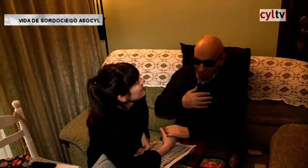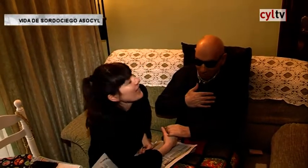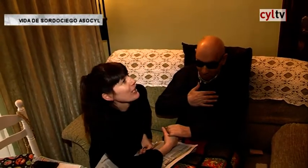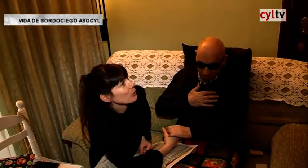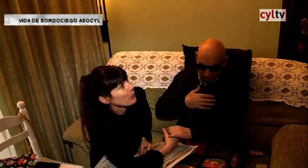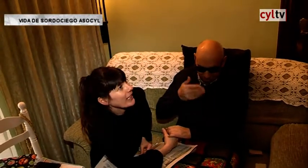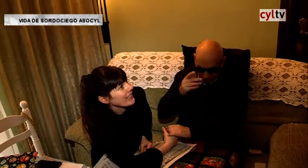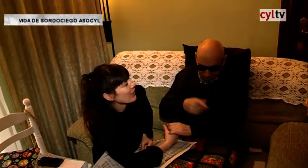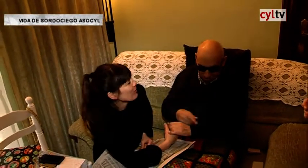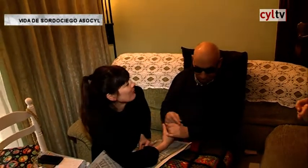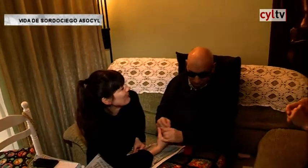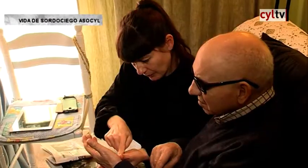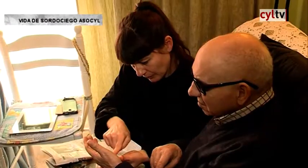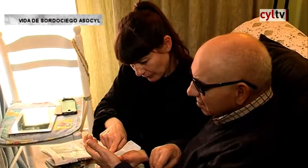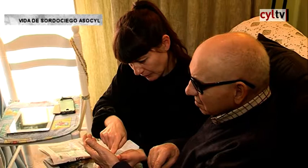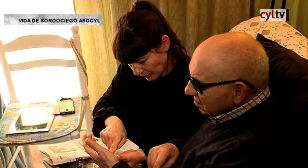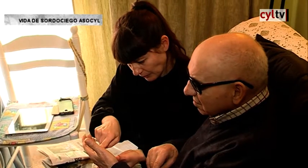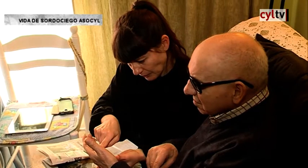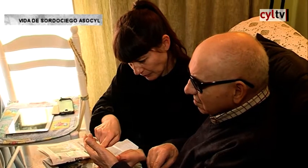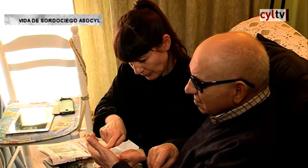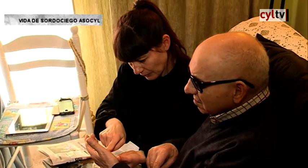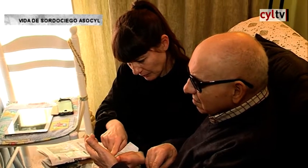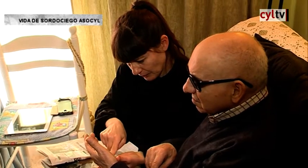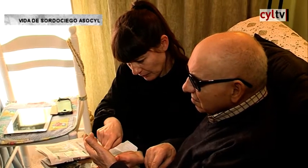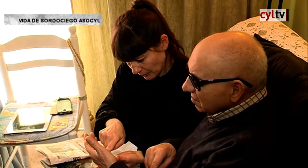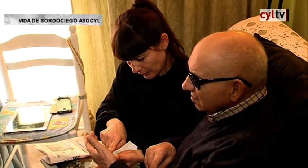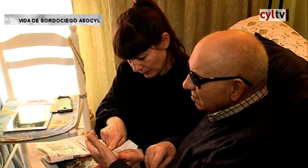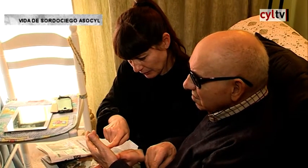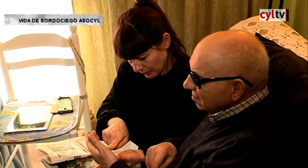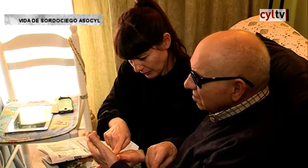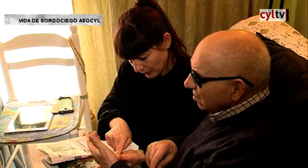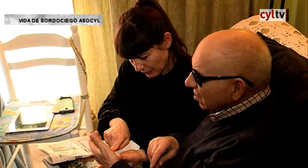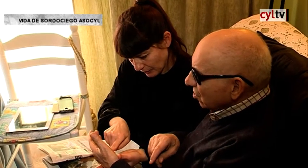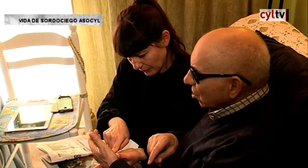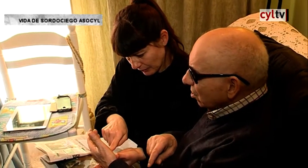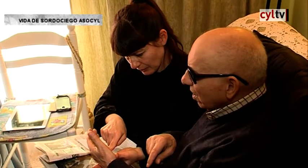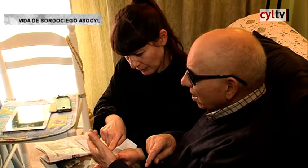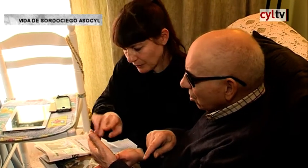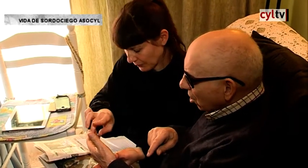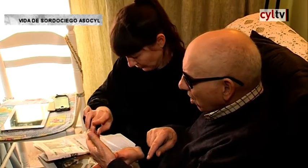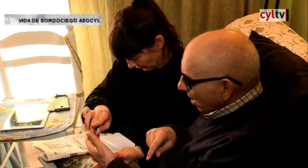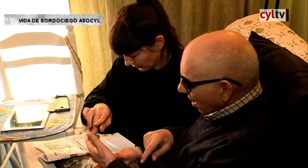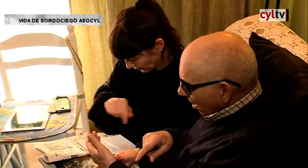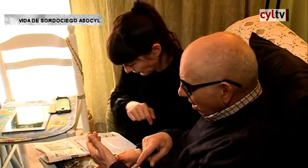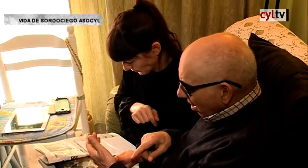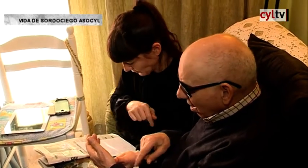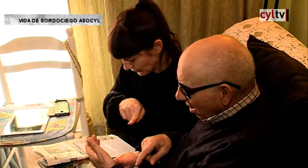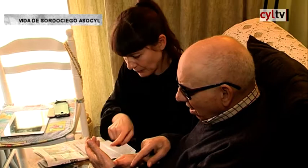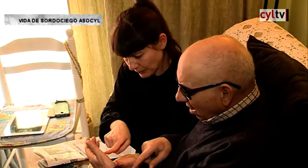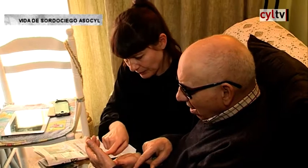El cultural, el de León. Dada su discapacidad, claro, el orden es importante. Fundamental. Ahora, por